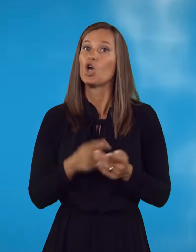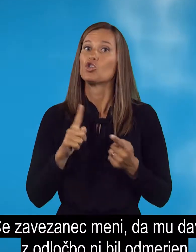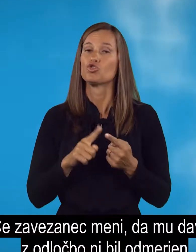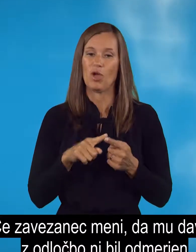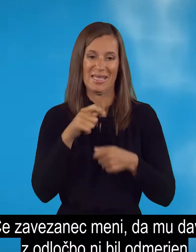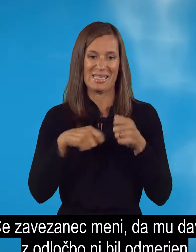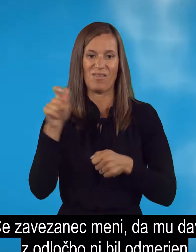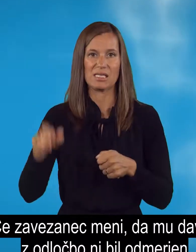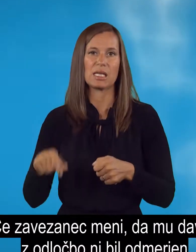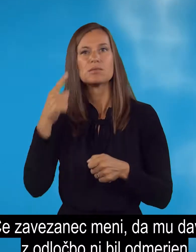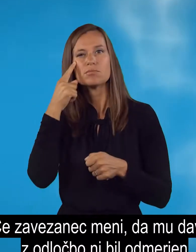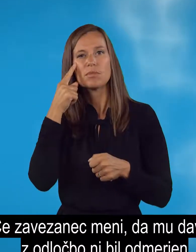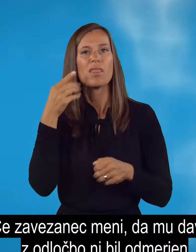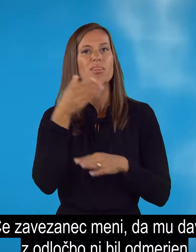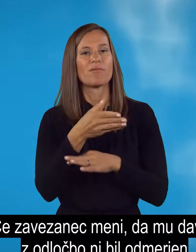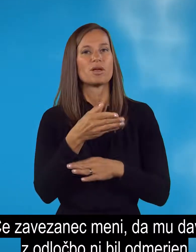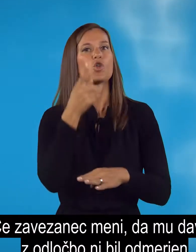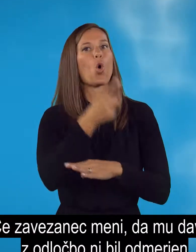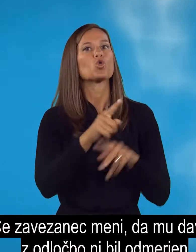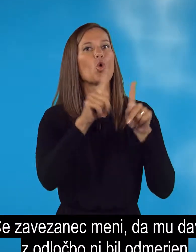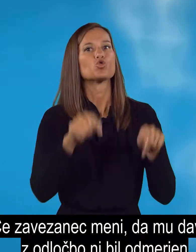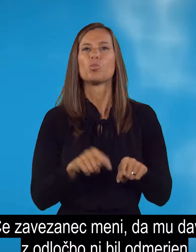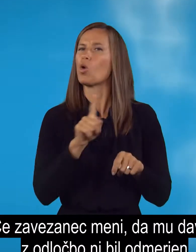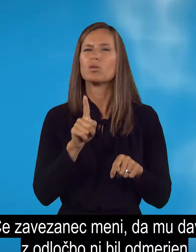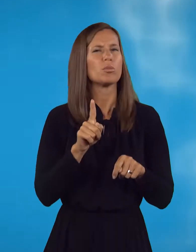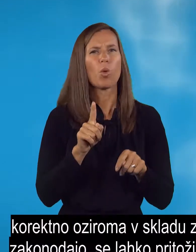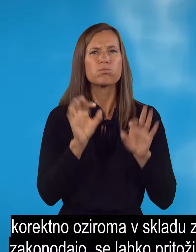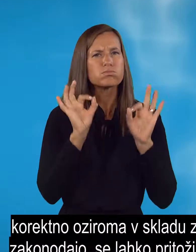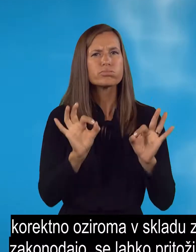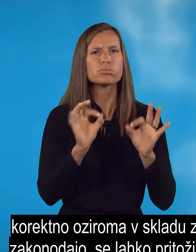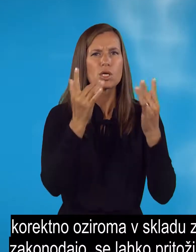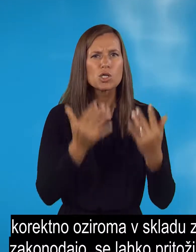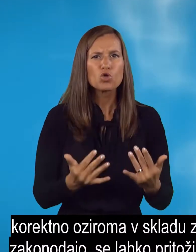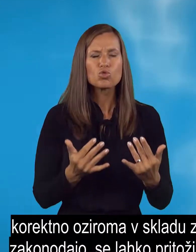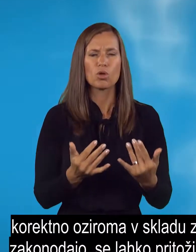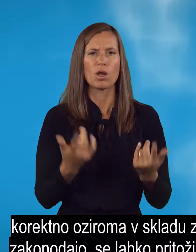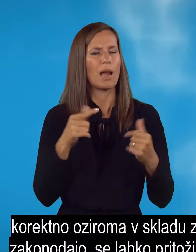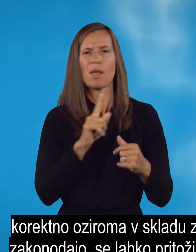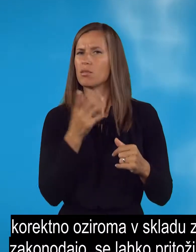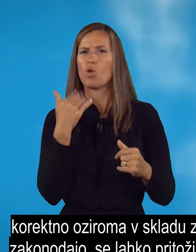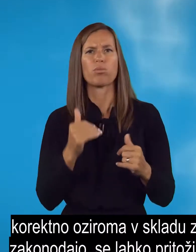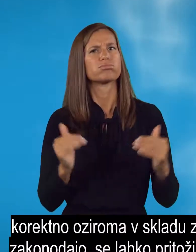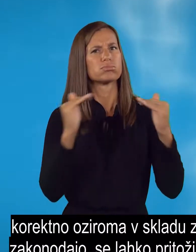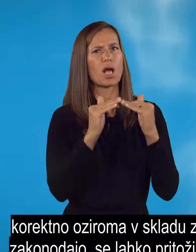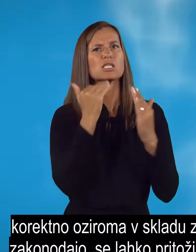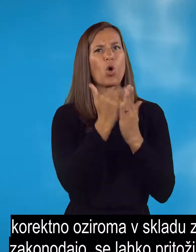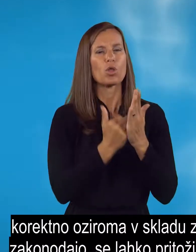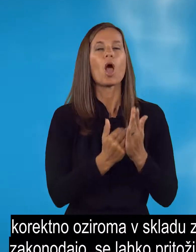Če zavezanec meni, da mu davek z odločbo ni bil odmerjen korektno oziroma v skladu z zakonodajo, se lahko